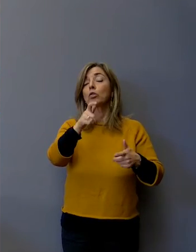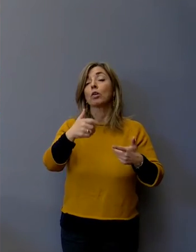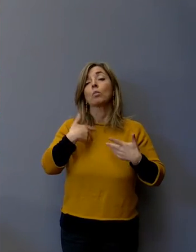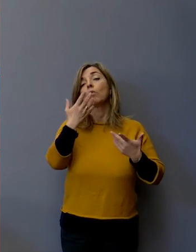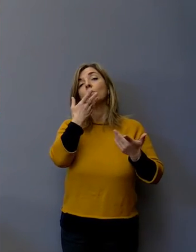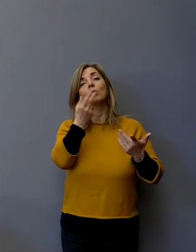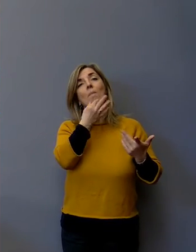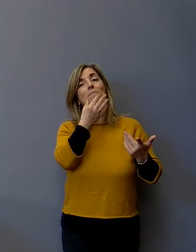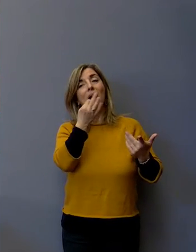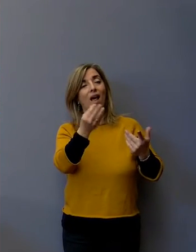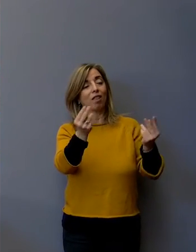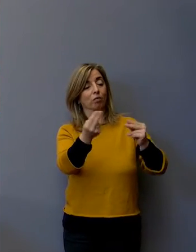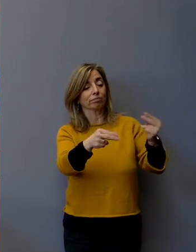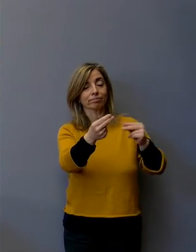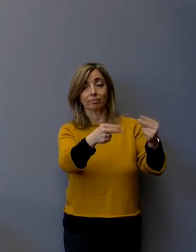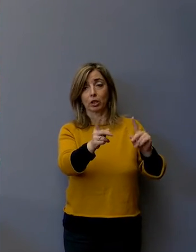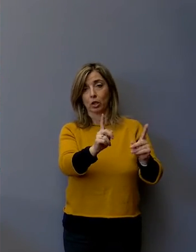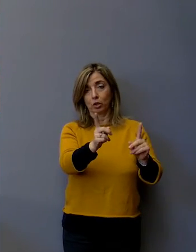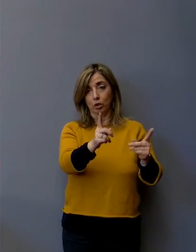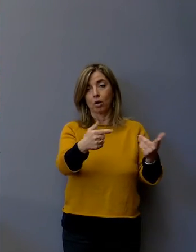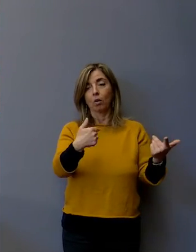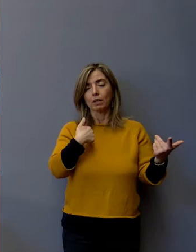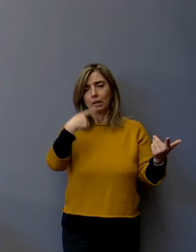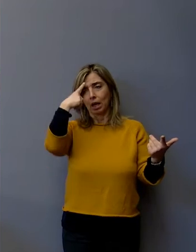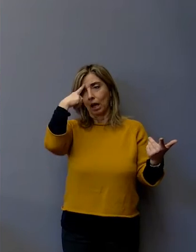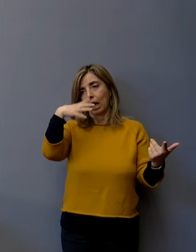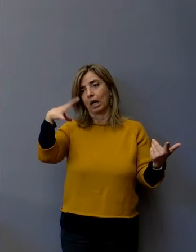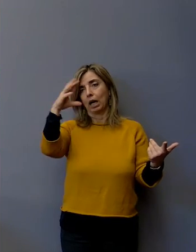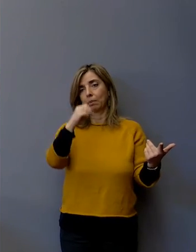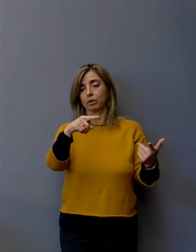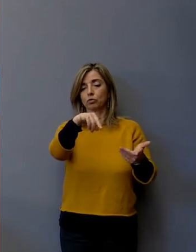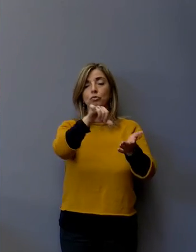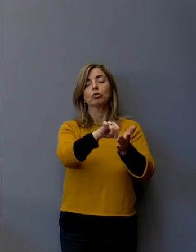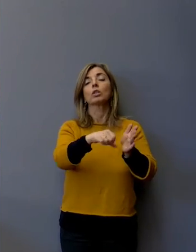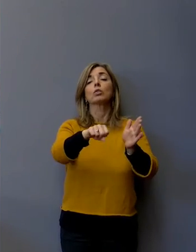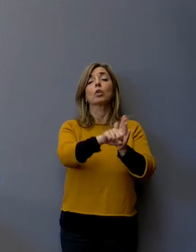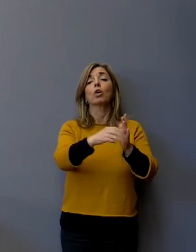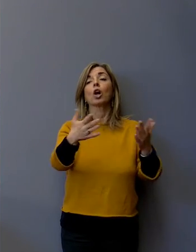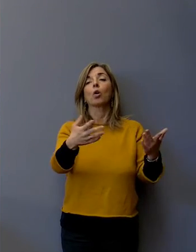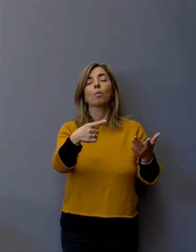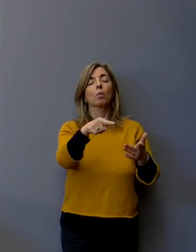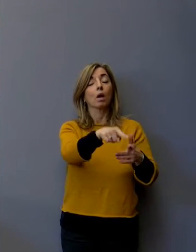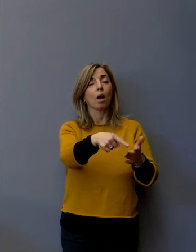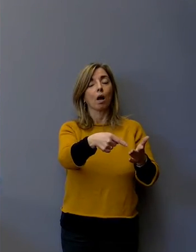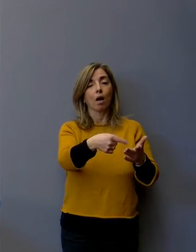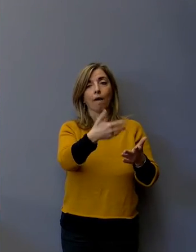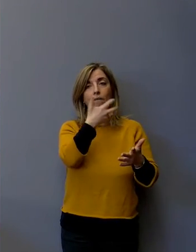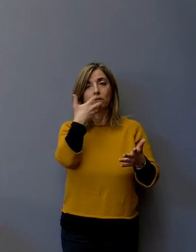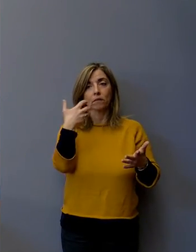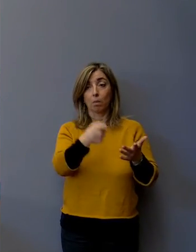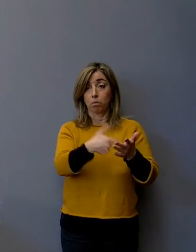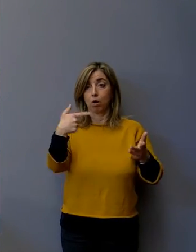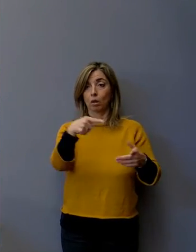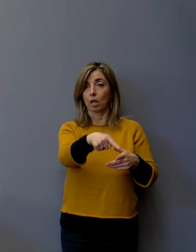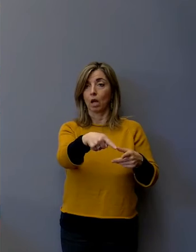estetico e perché capiamo che il cuore pulsante della città dal punto di vista della trattiva della vivibilità di chi ci vive